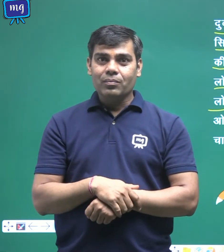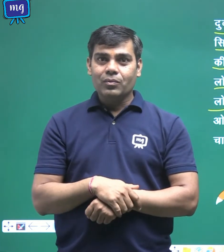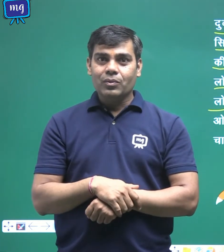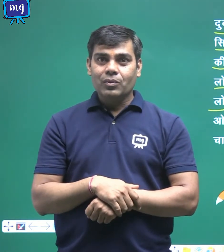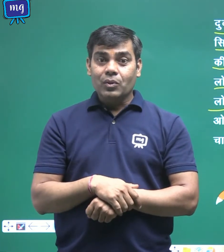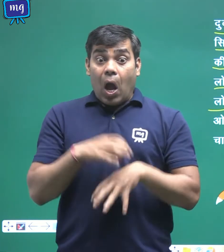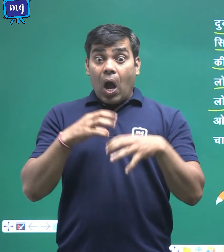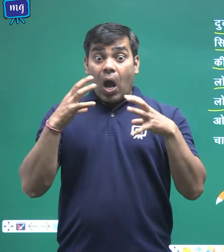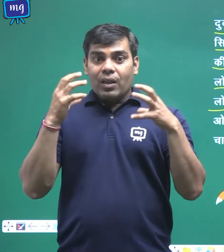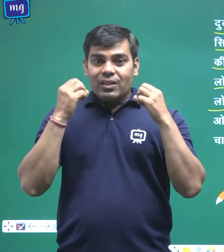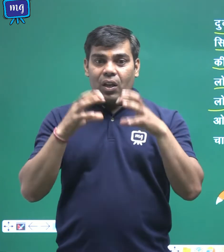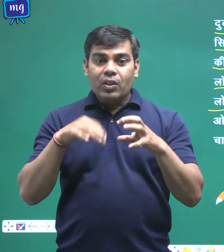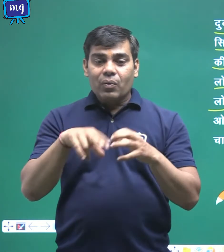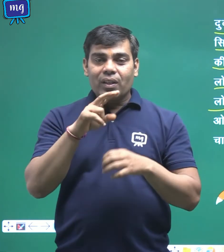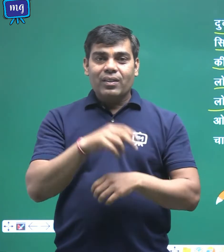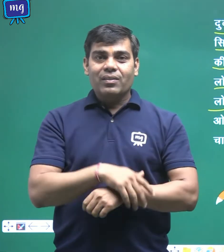चिल्लाती हुई